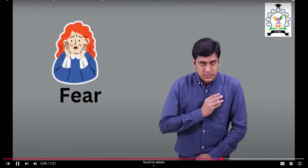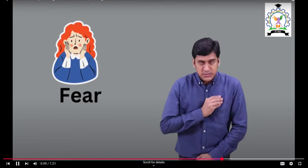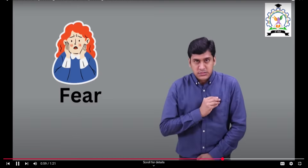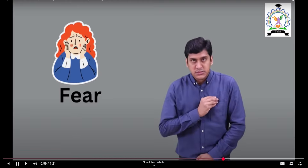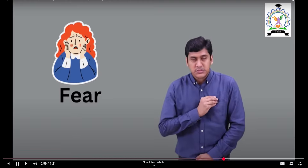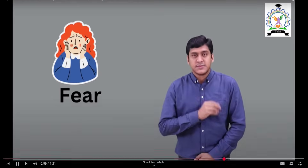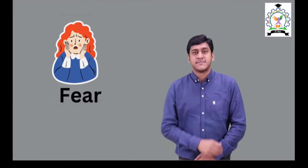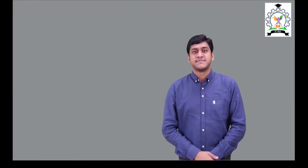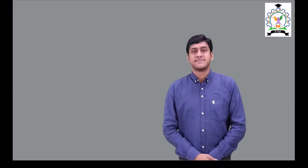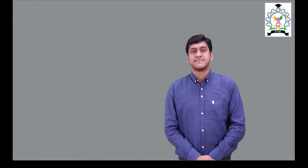डर,